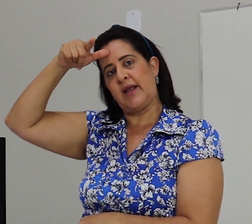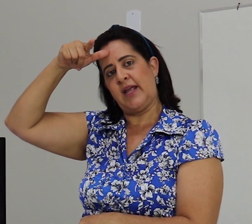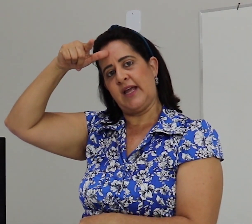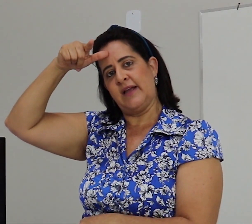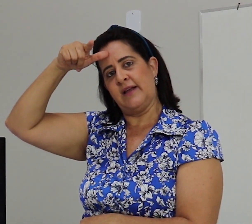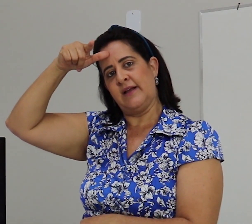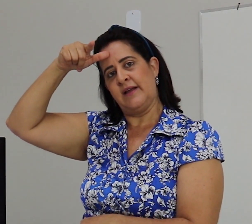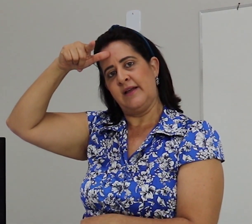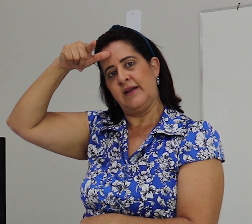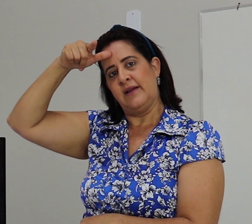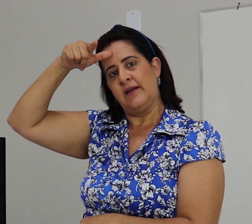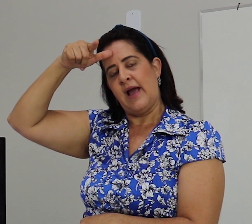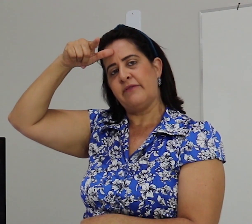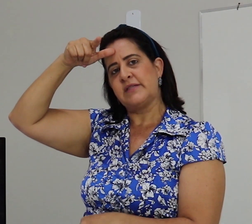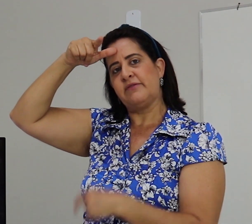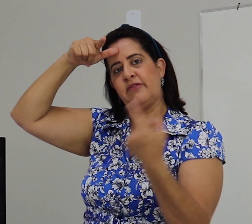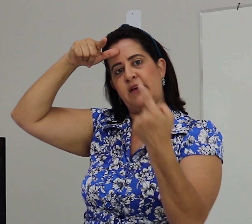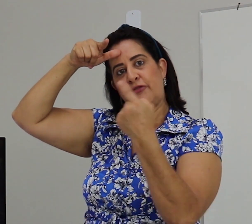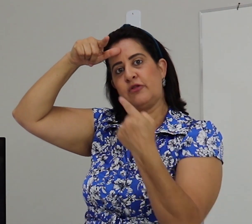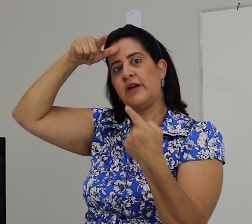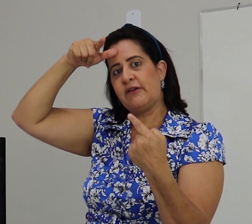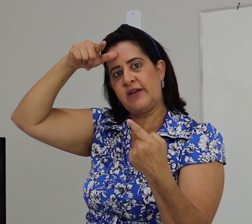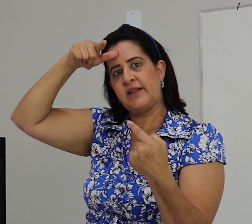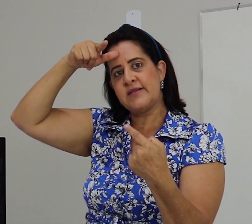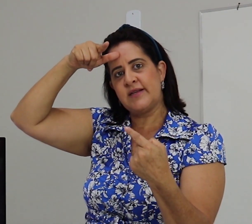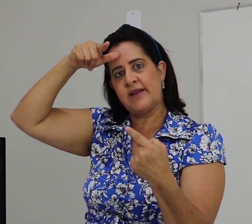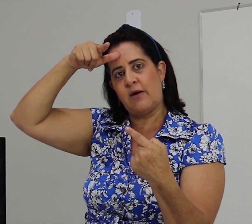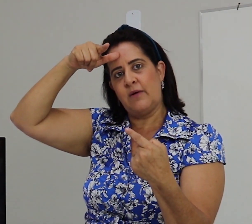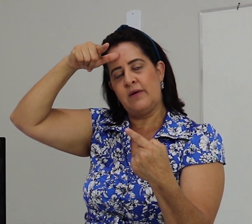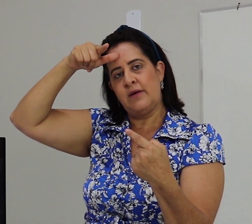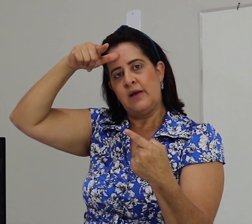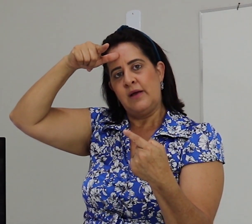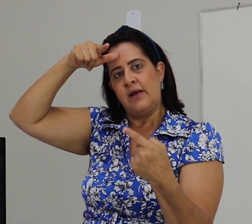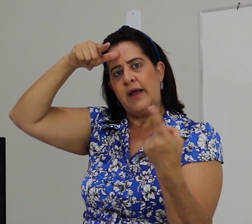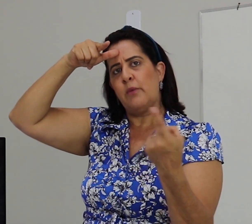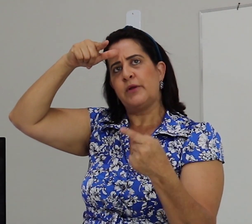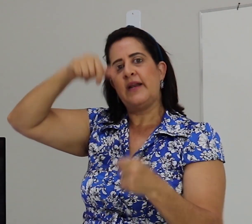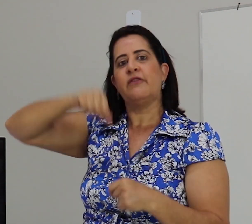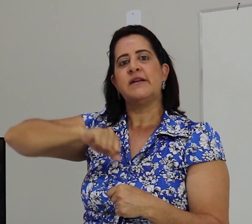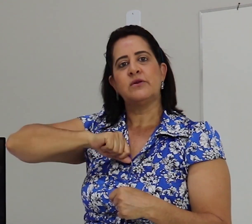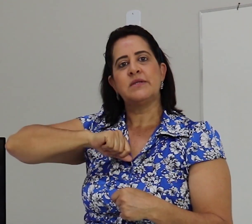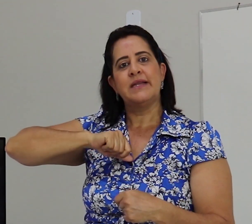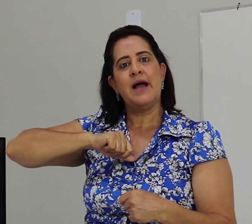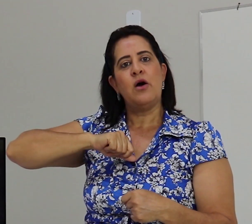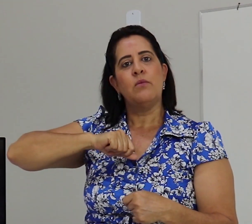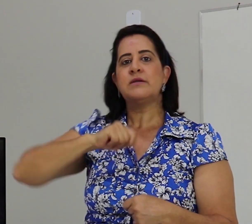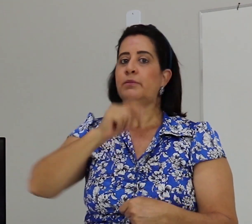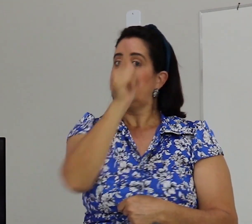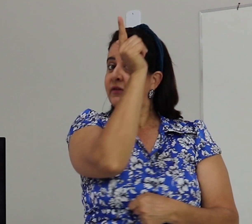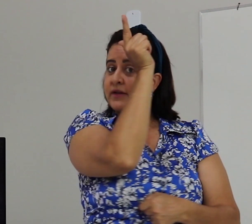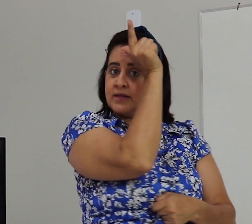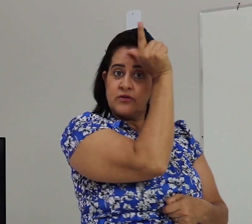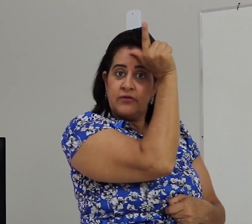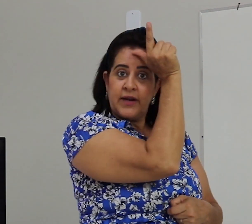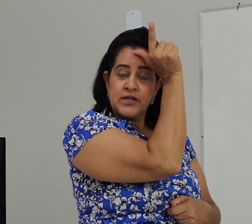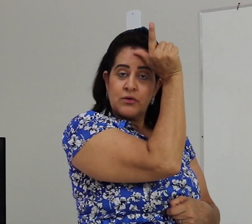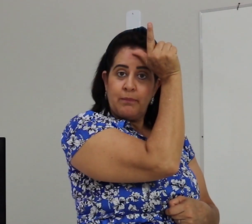aqui. Aí você vai ver a fotografia desse sinal. Eu poderia fazer o sinal, mas eu poderia fazê-lo diferente, com a palma